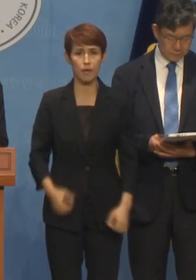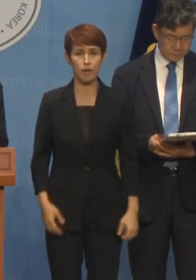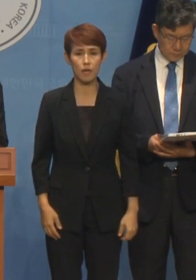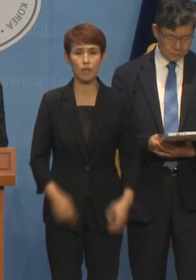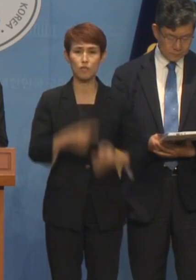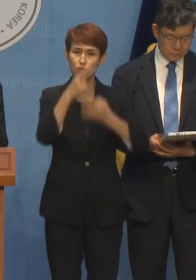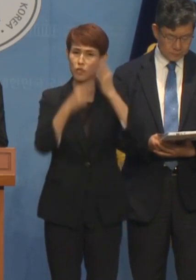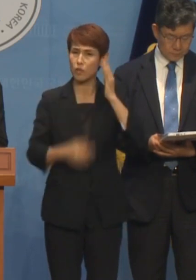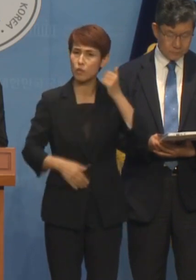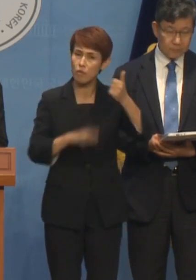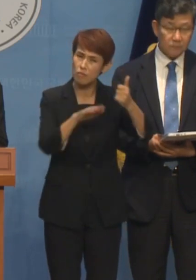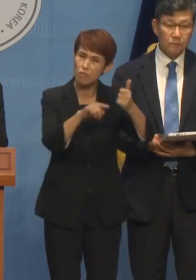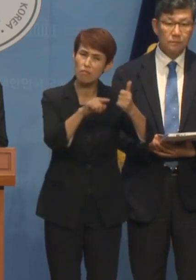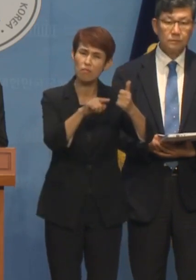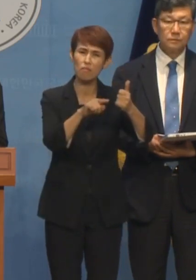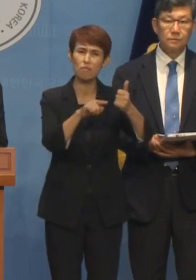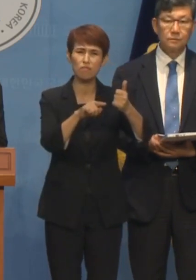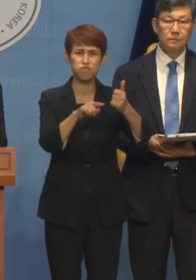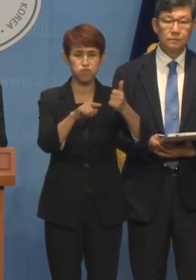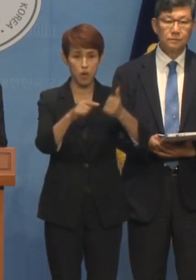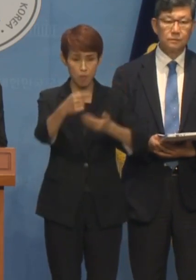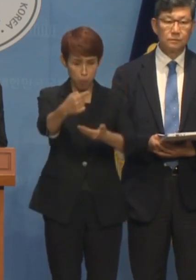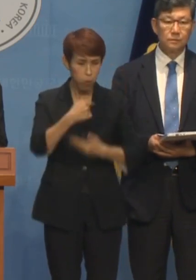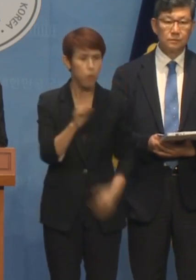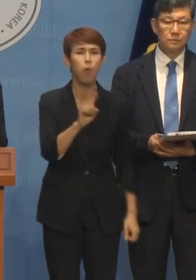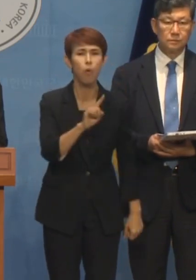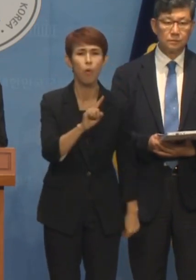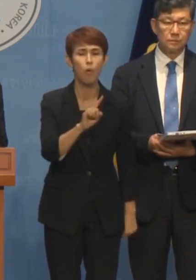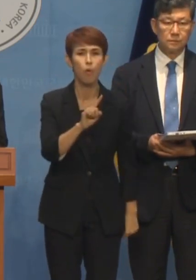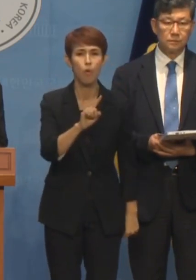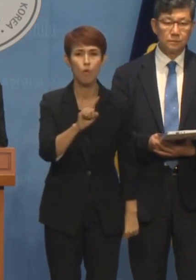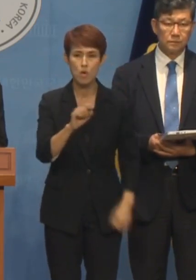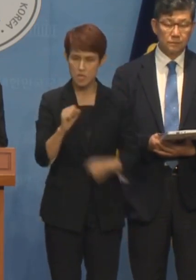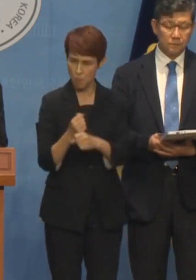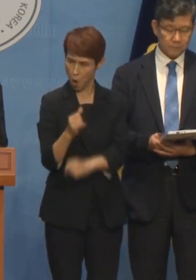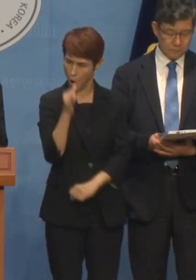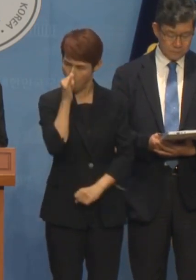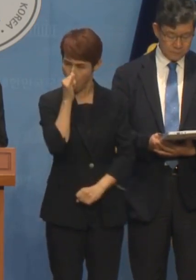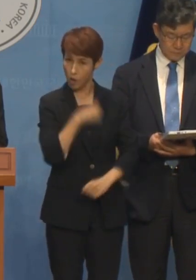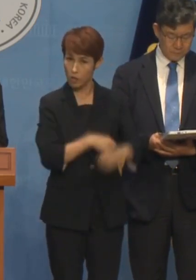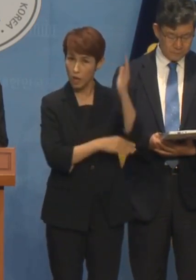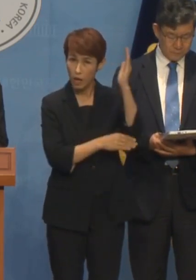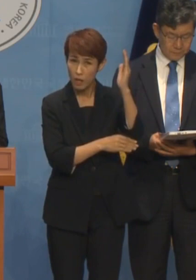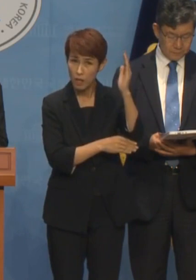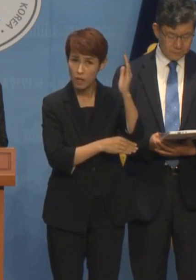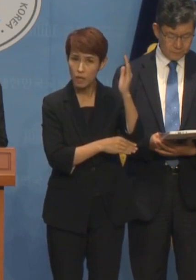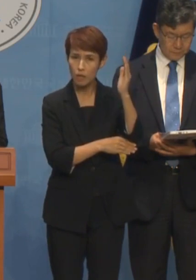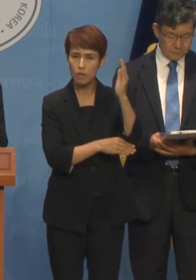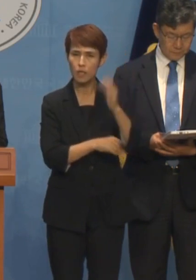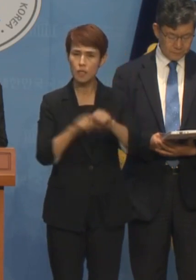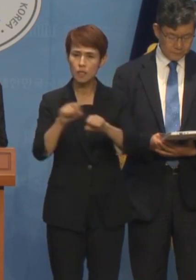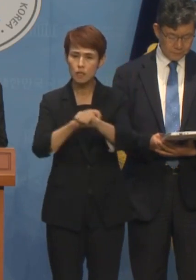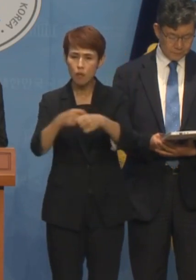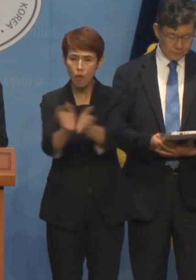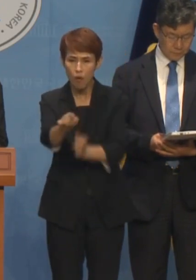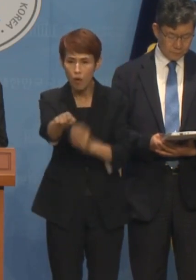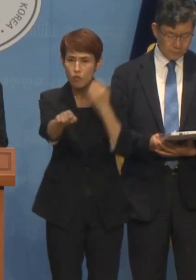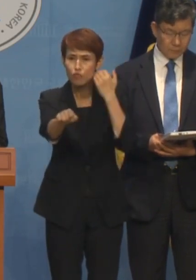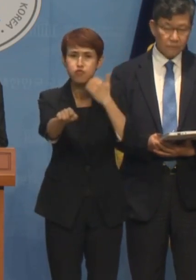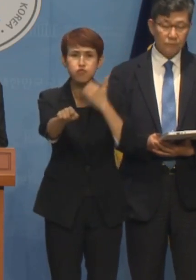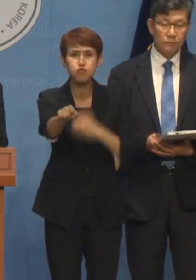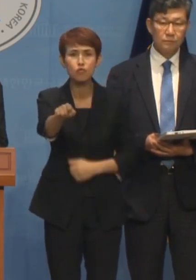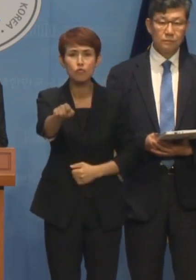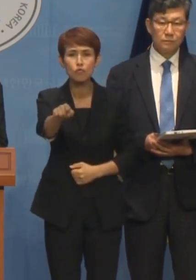윤석열 대통령은 도대체 어떤 보고를 받았길래 음모론을 말했으며 특정 세력은